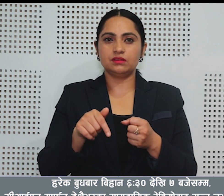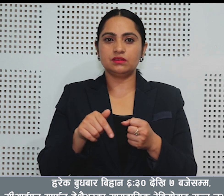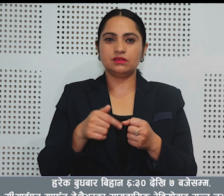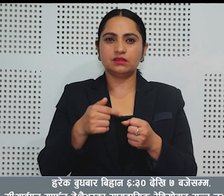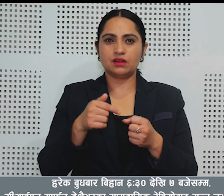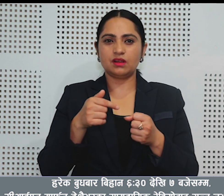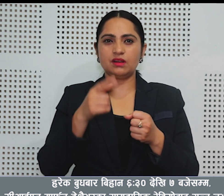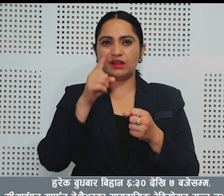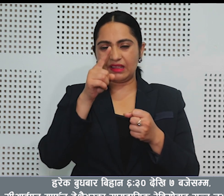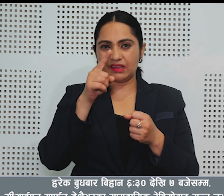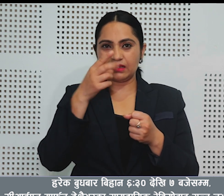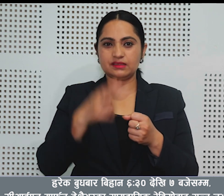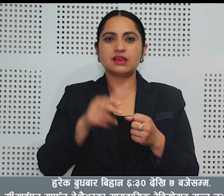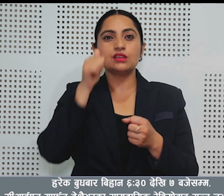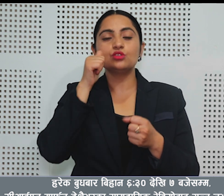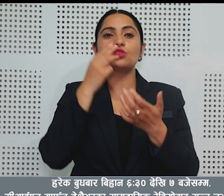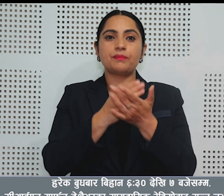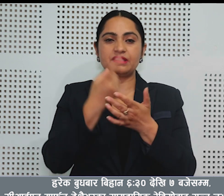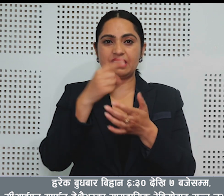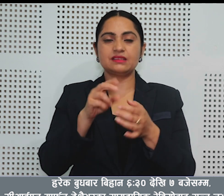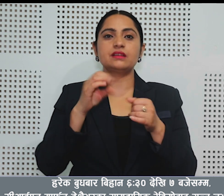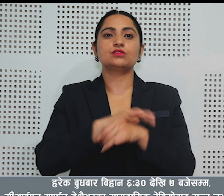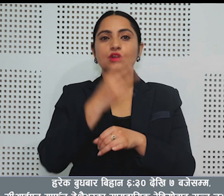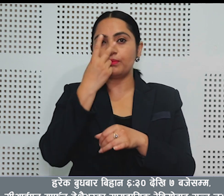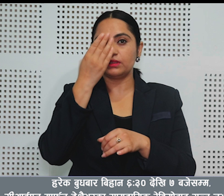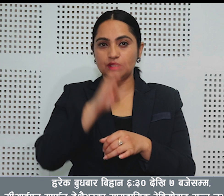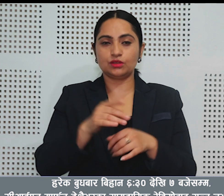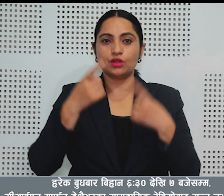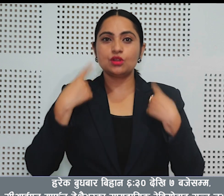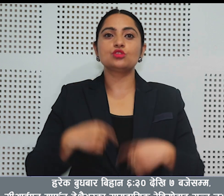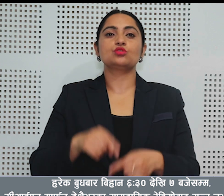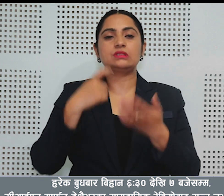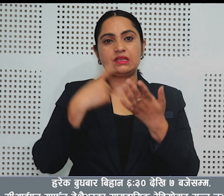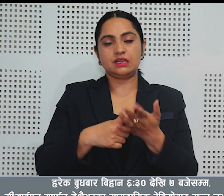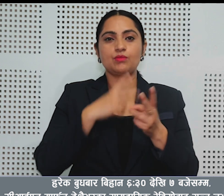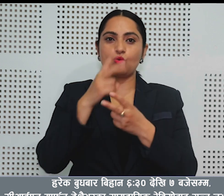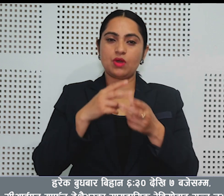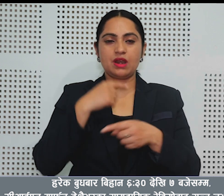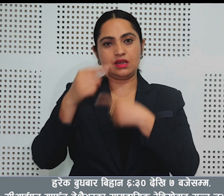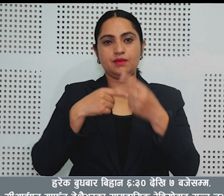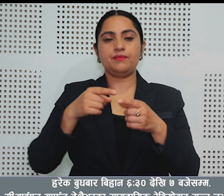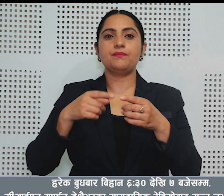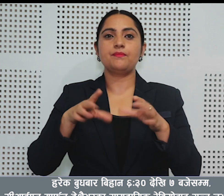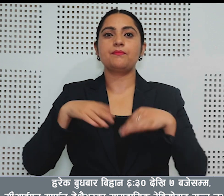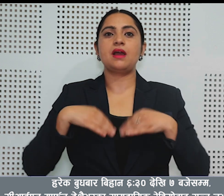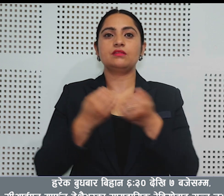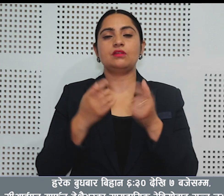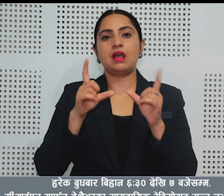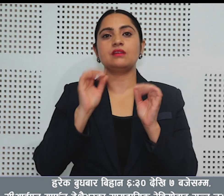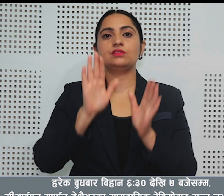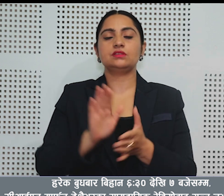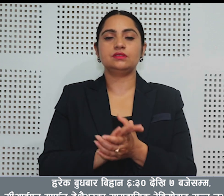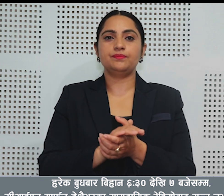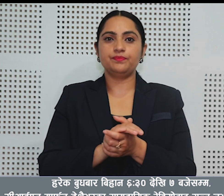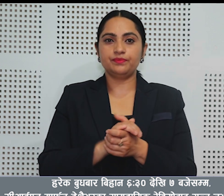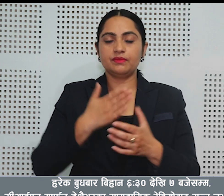कलेजमा पनि हिजो मात्रै 1 जना कोभिड सङ्क्रमण देखिएको थियो। स्वास्थ्य मापदण्डको कुराहरू चाहिँ एउटा चाहिँ नियमित पालना गर्न चाहिँ जरुरी छ।